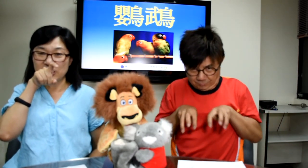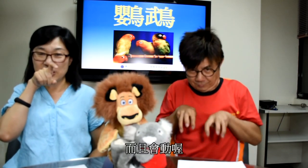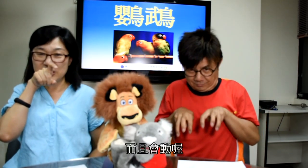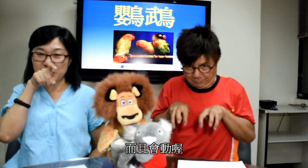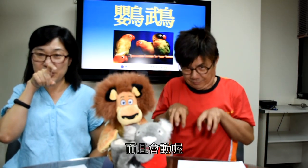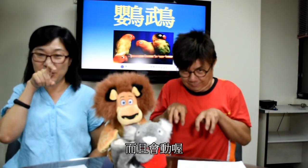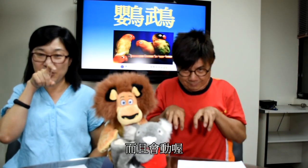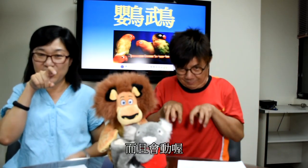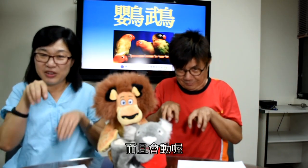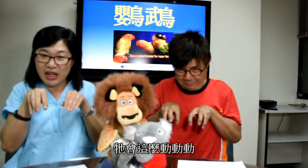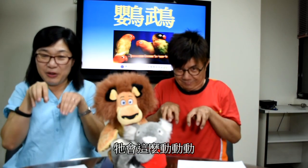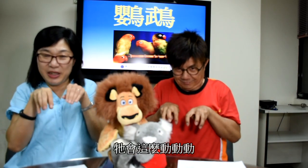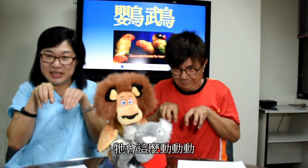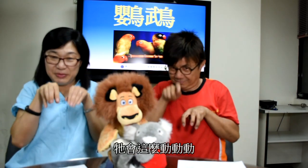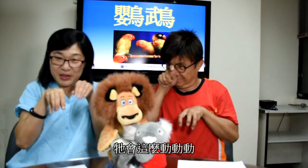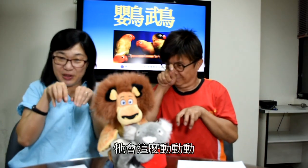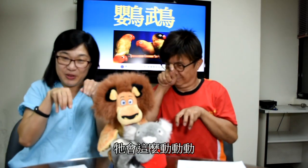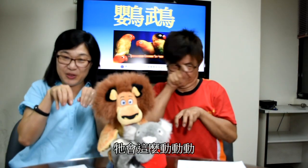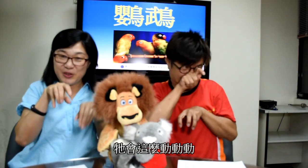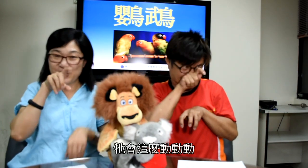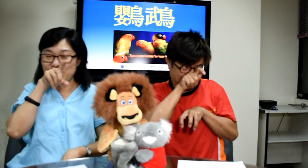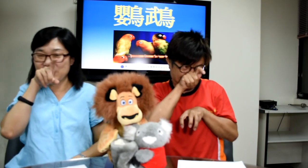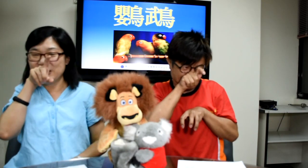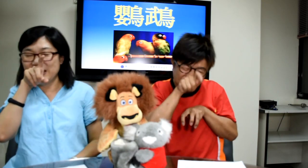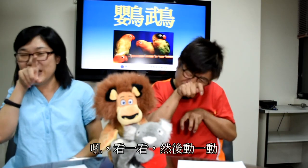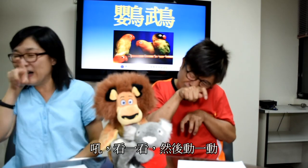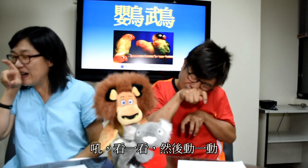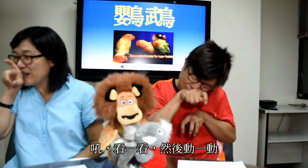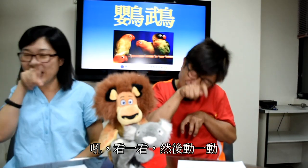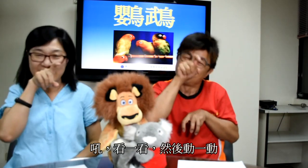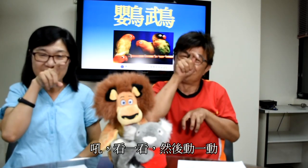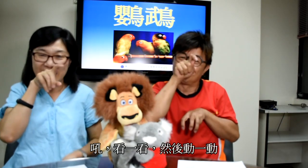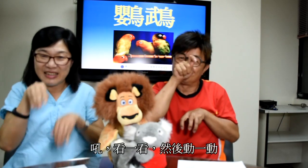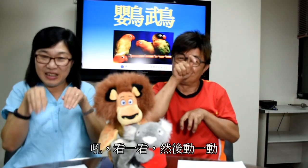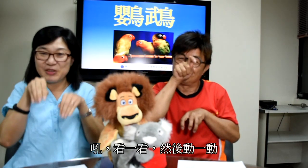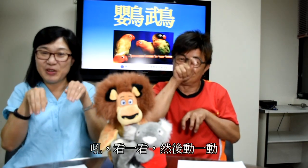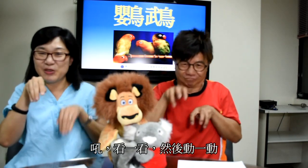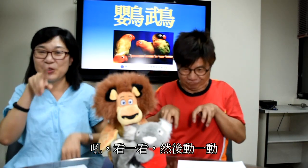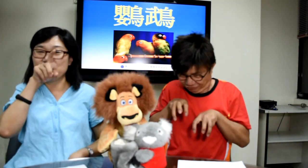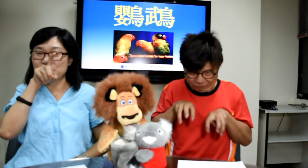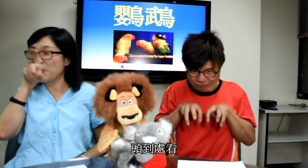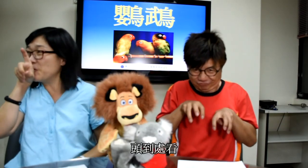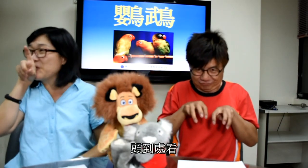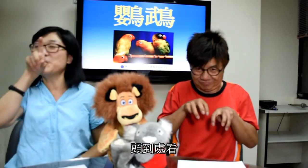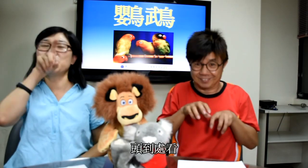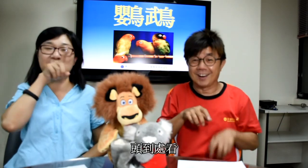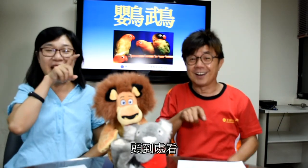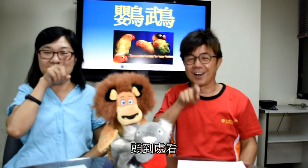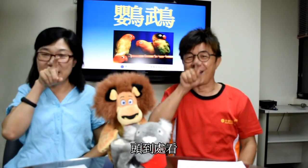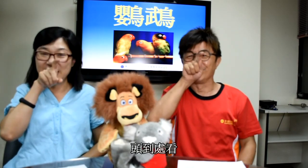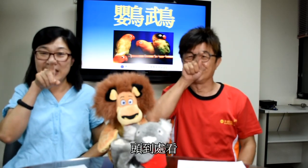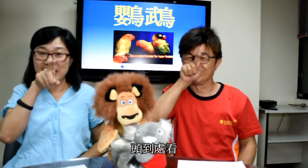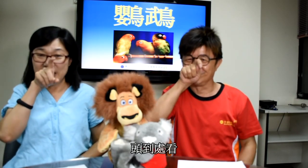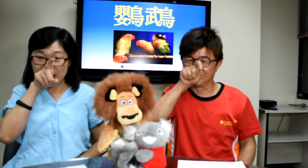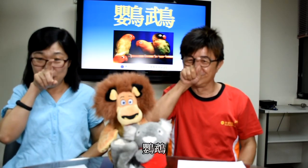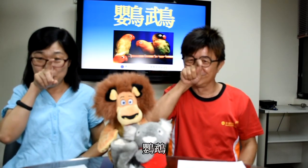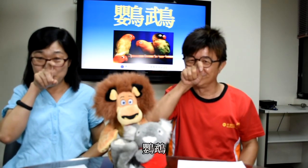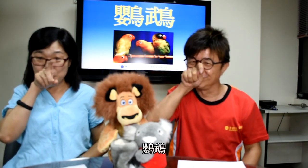而且会动哦，它会这么动动动，好，看一看，然后动一动，头到处看，鹦鹉，